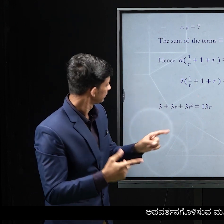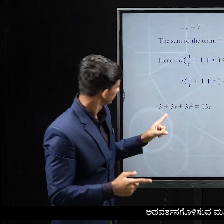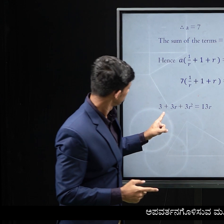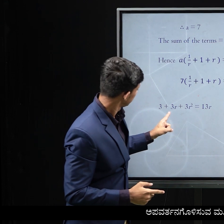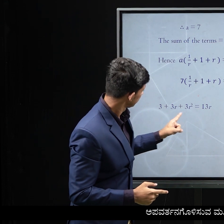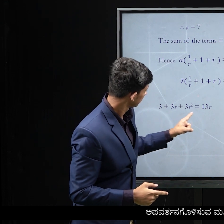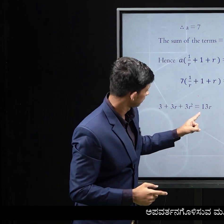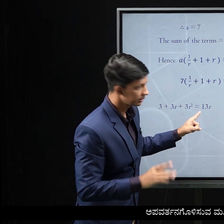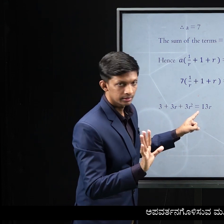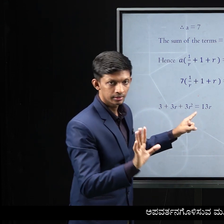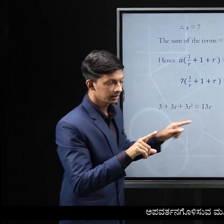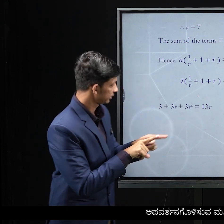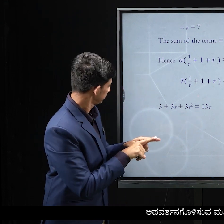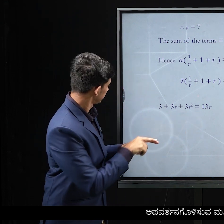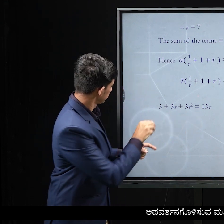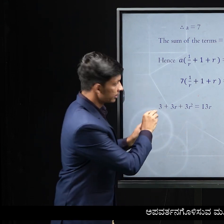ಅಪವರ್ತನಗೊಳಿಸುವ ಮೂಲಕ ನಾವು ಪಡೆಯುತ್ತೇವೆ